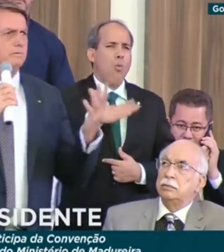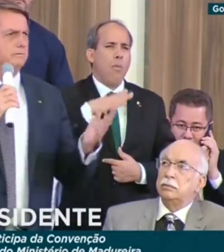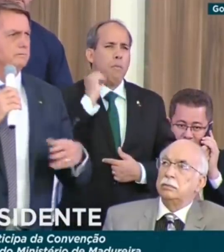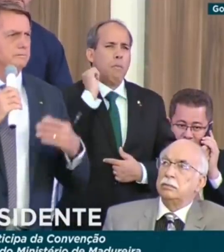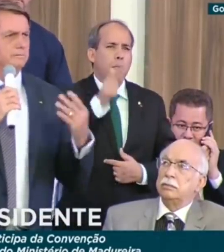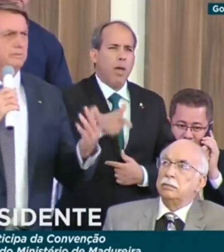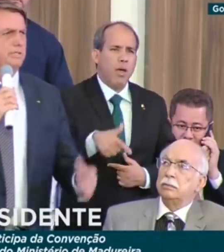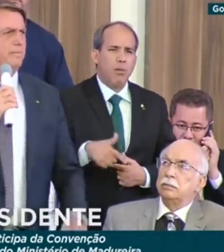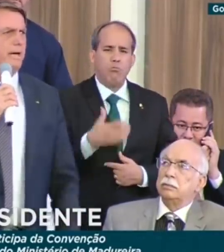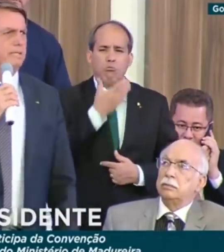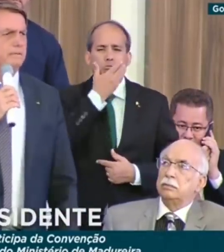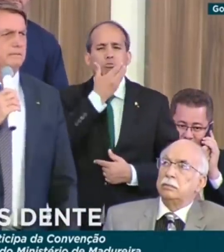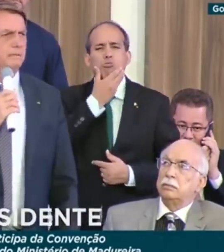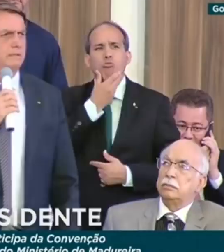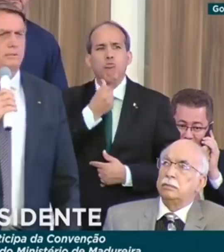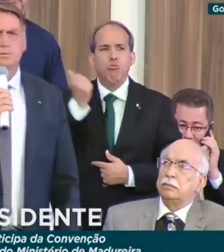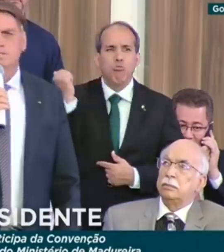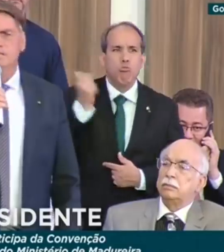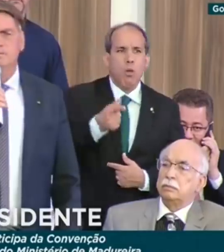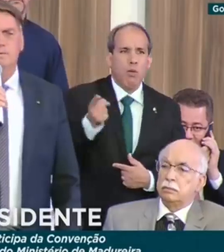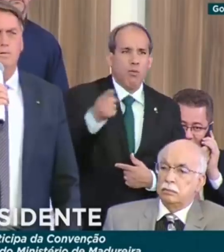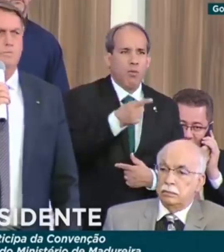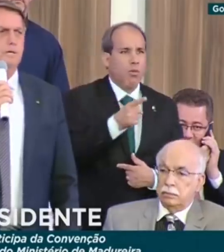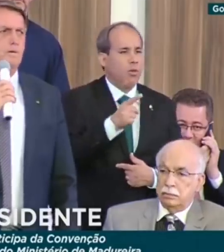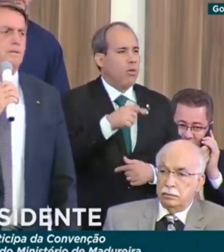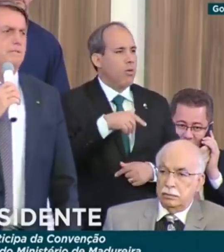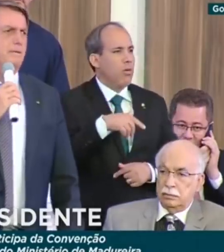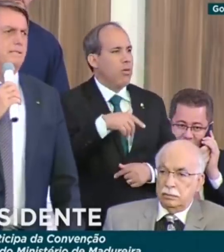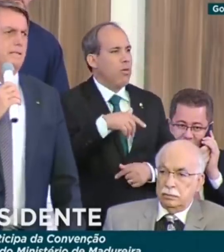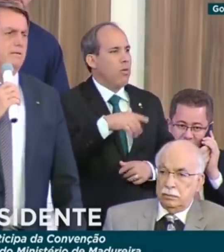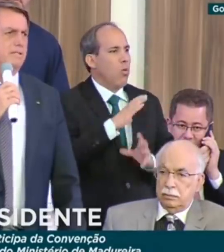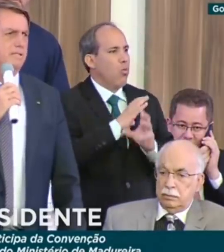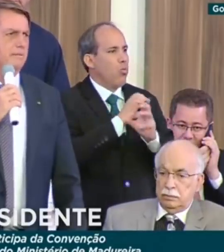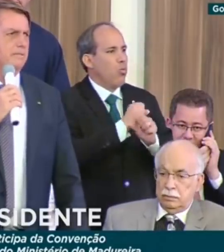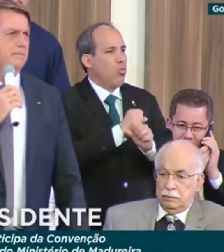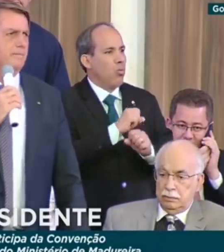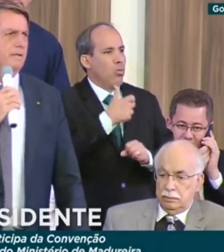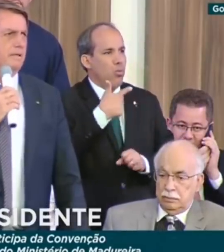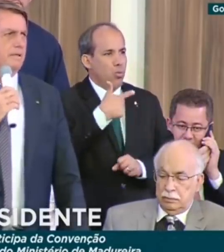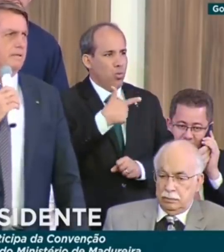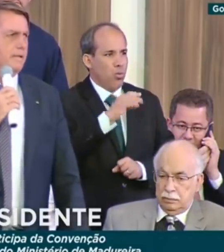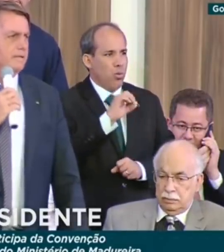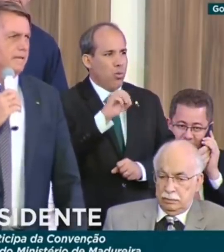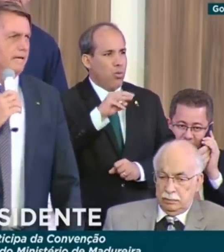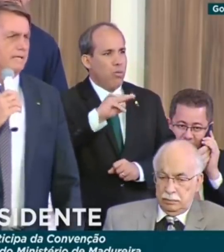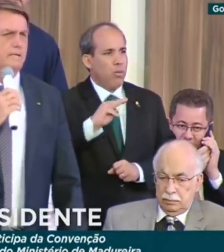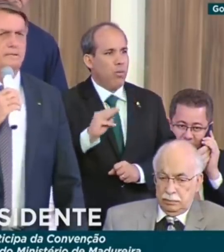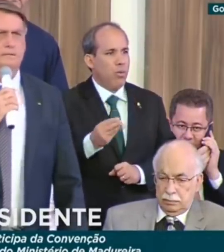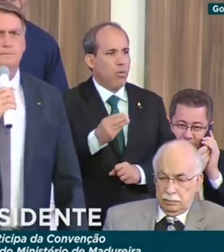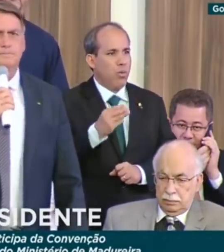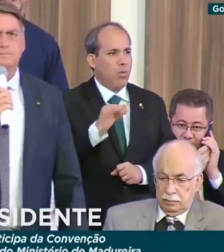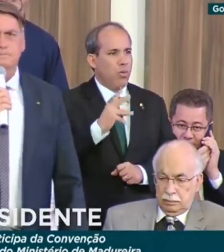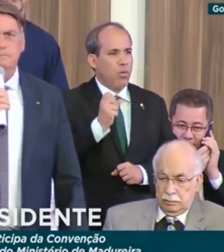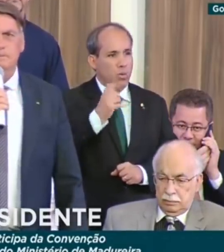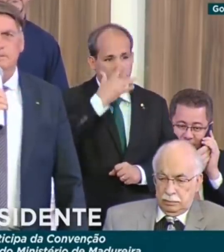qualquer um dos demais 200 e pouco milhões de brasileiros que temos nessa terra